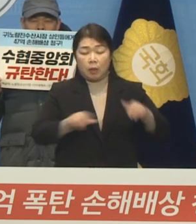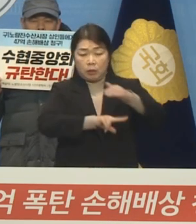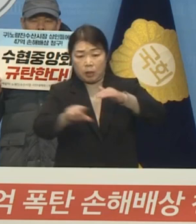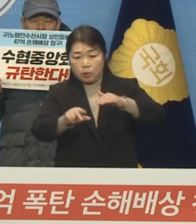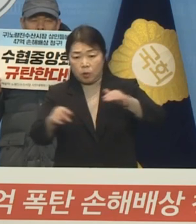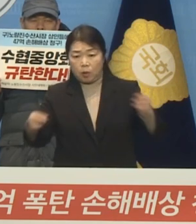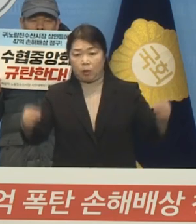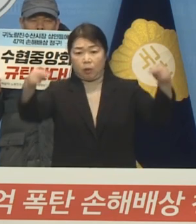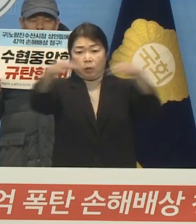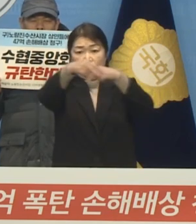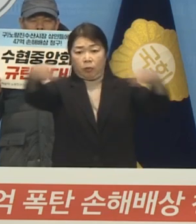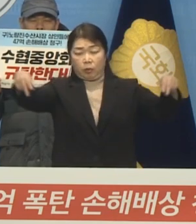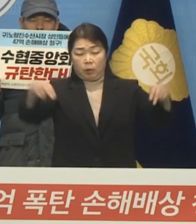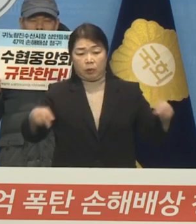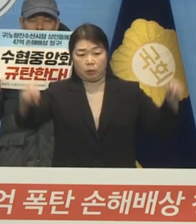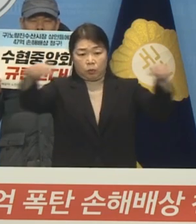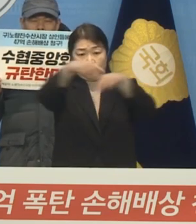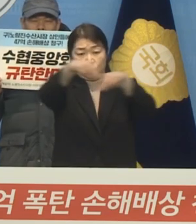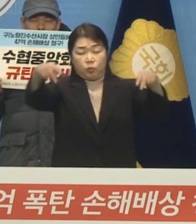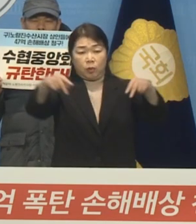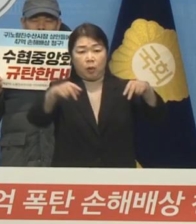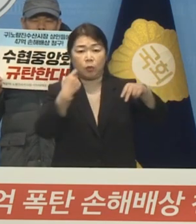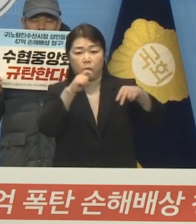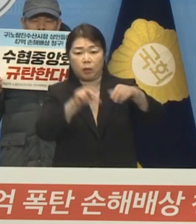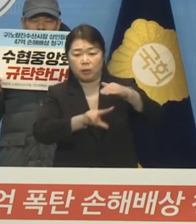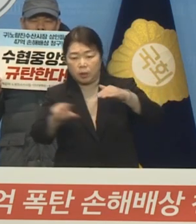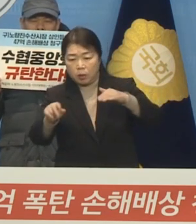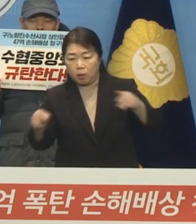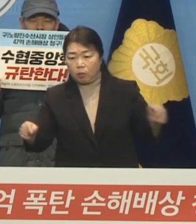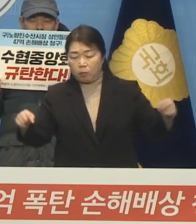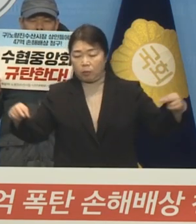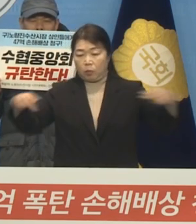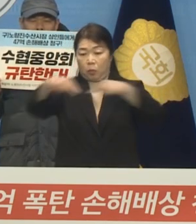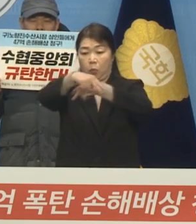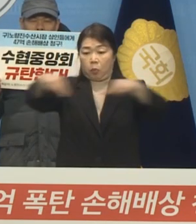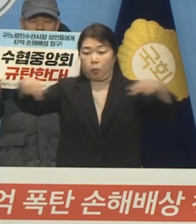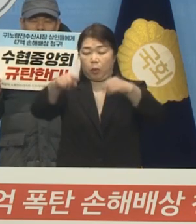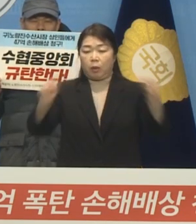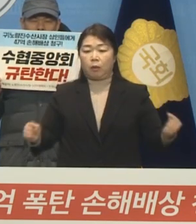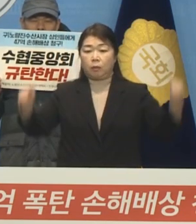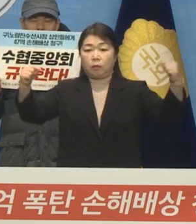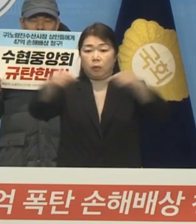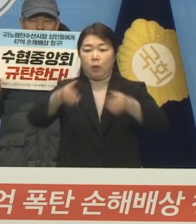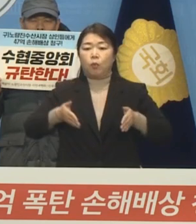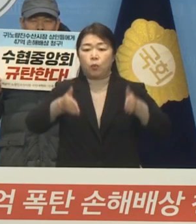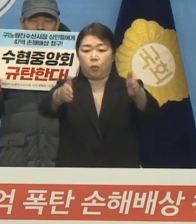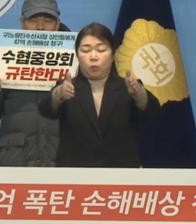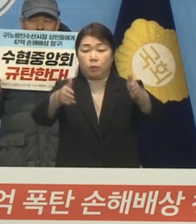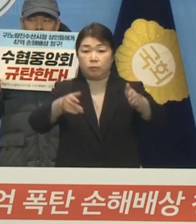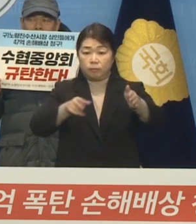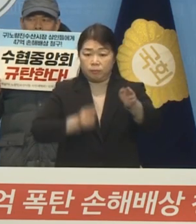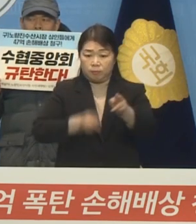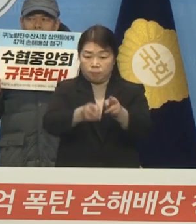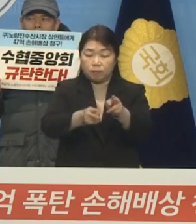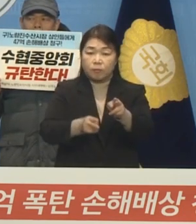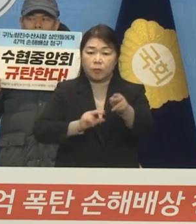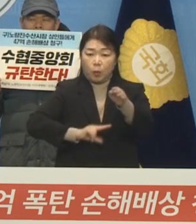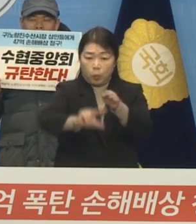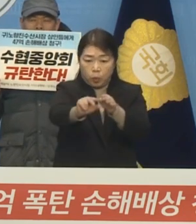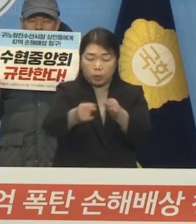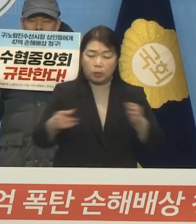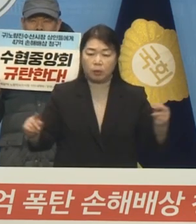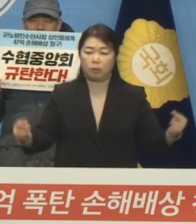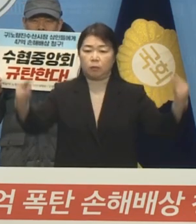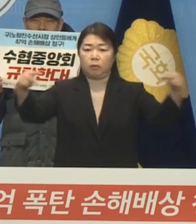있는데 뭐 노량진 역교 위에는 그 밑에가 2만 5천 볼트 고압선이 지나가고 있습니다.